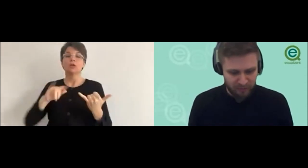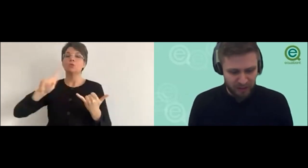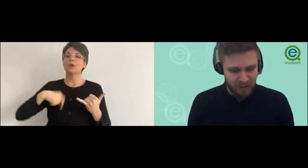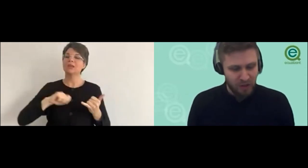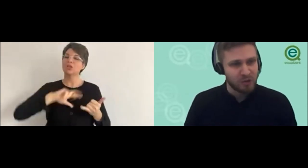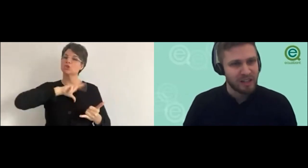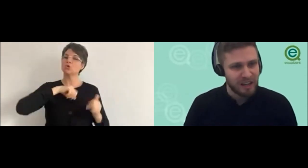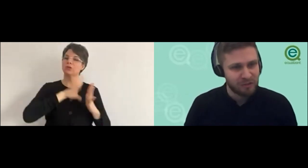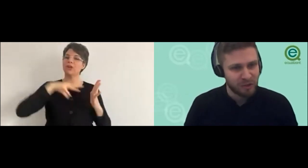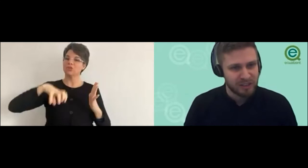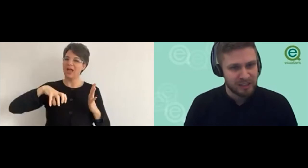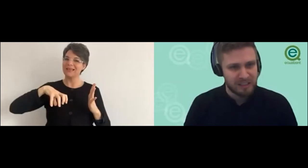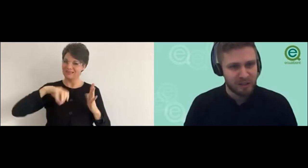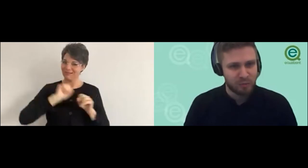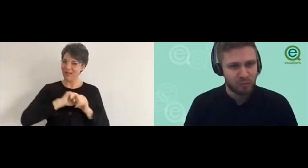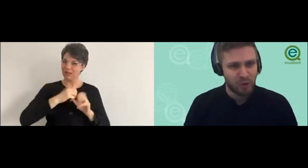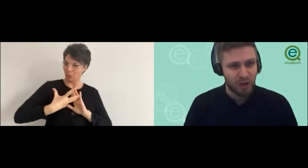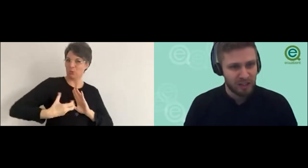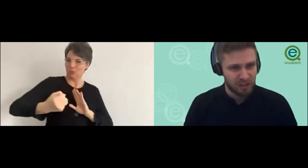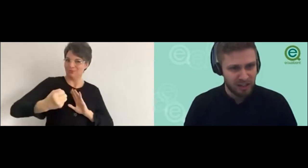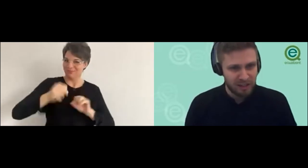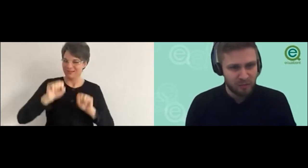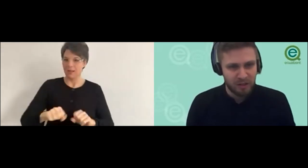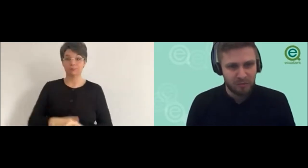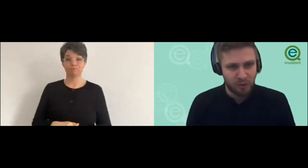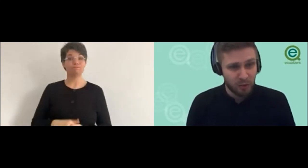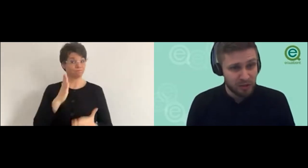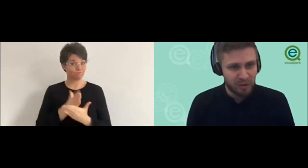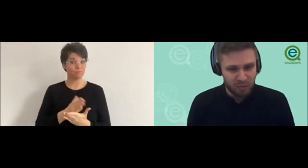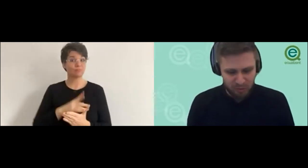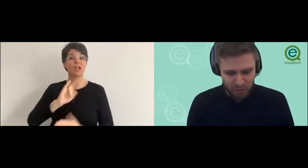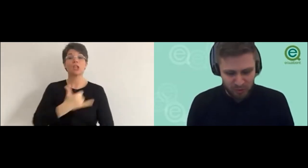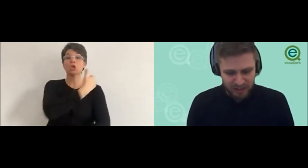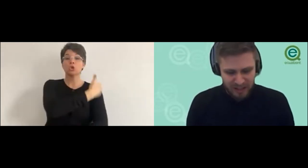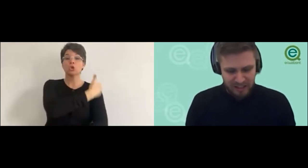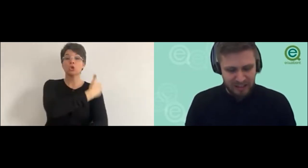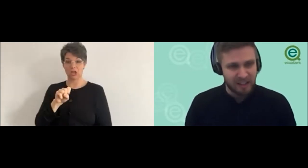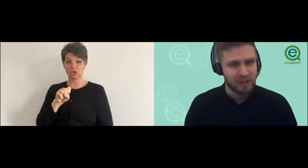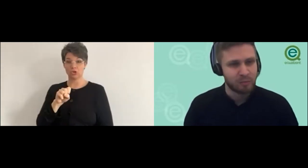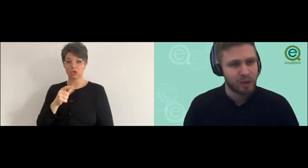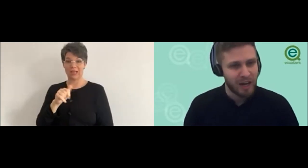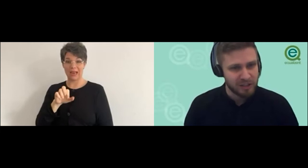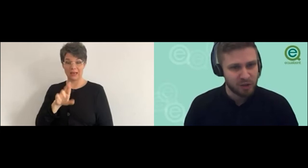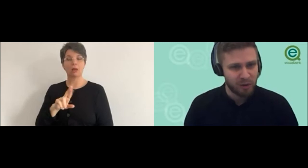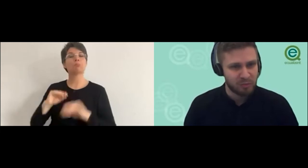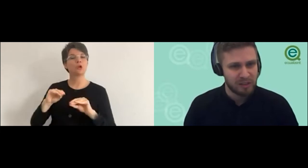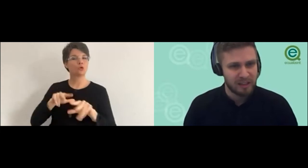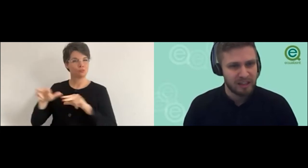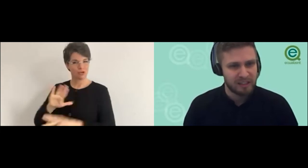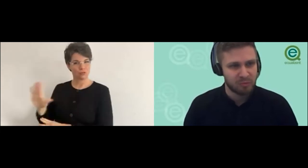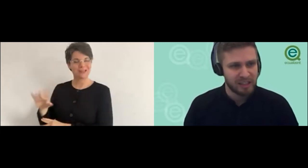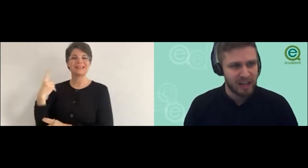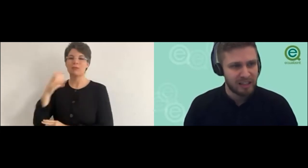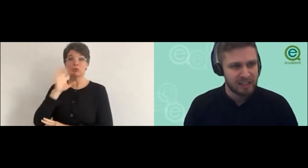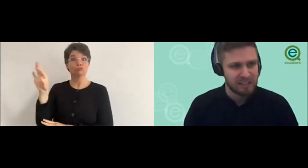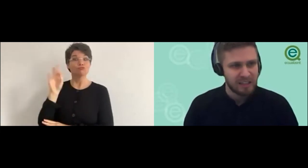werden. Und danach folgt dann Johanna Steiner, pädagogisches Management bei uns, die dann praktische Beispiele zeigt,